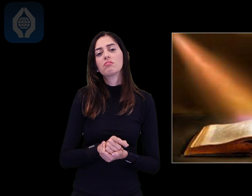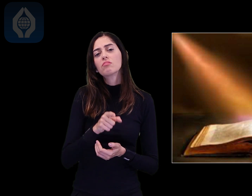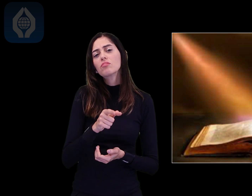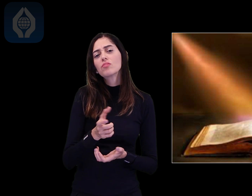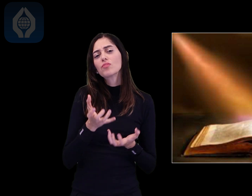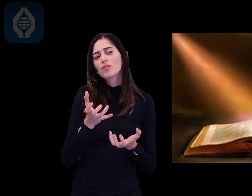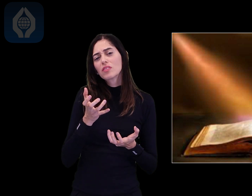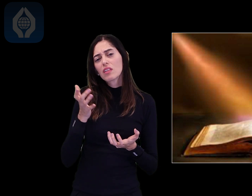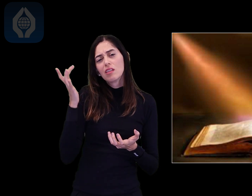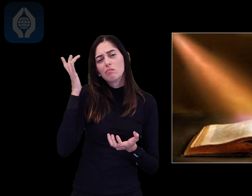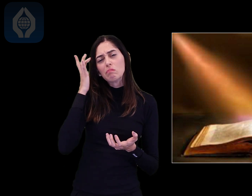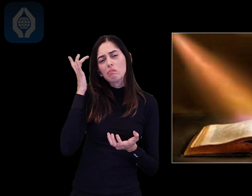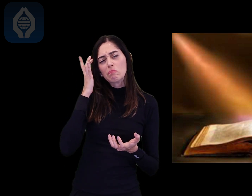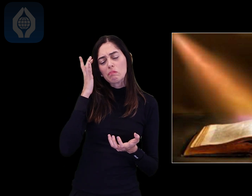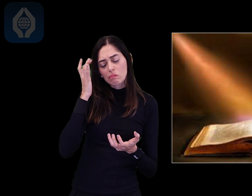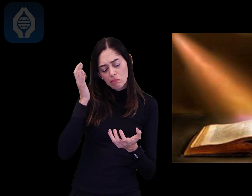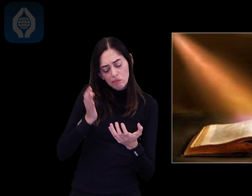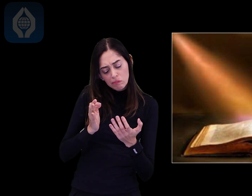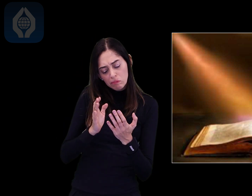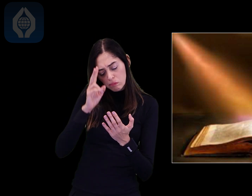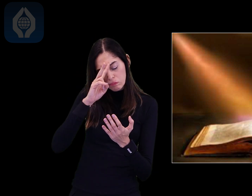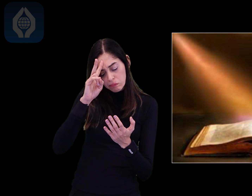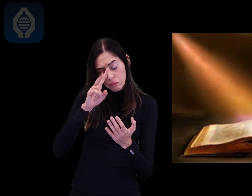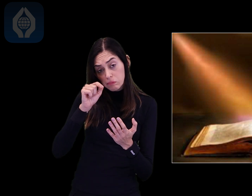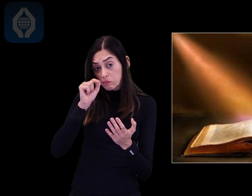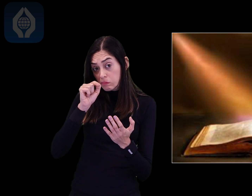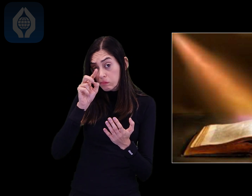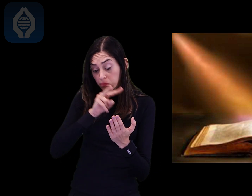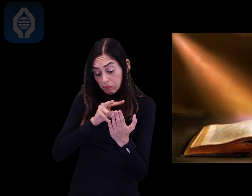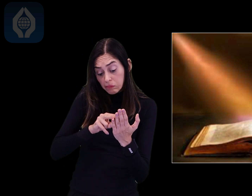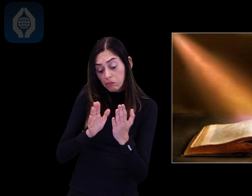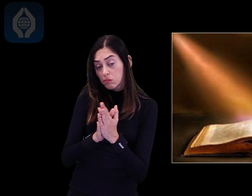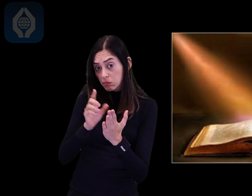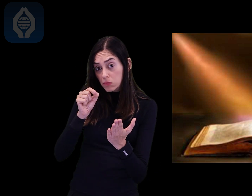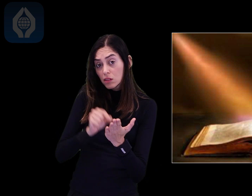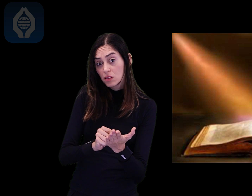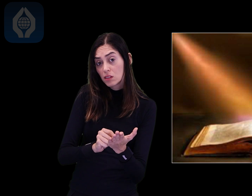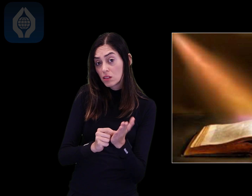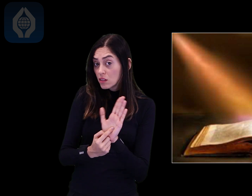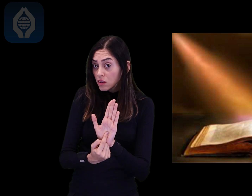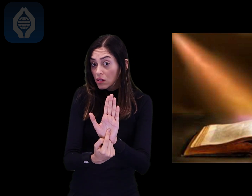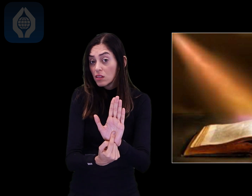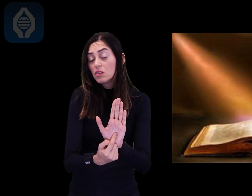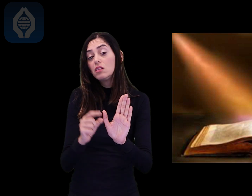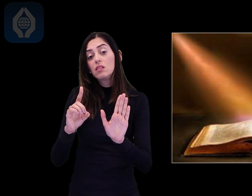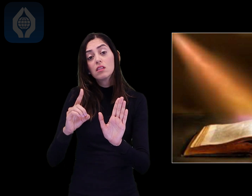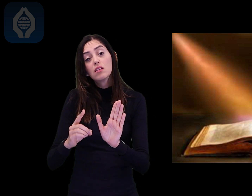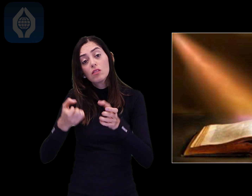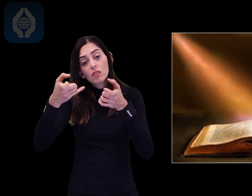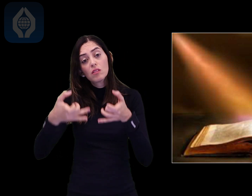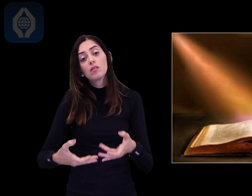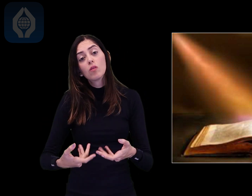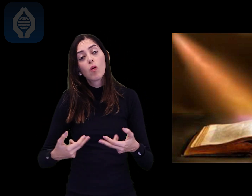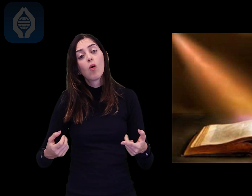a história? Leia a Bíblia. Deus nos conta o que aconteceu e por quê. Você já deve ter notado